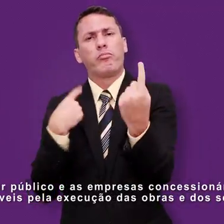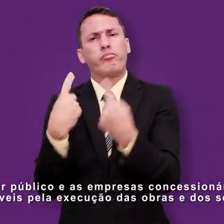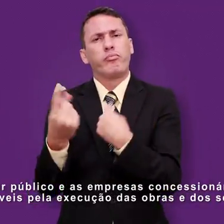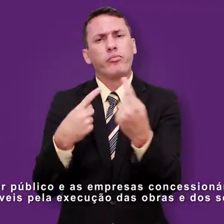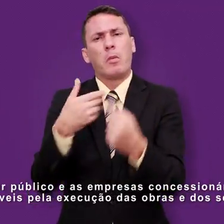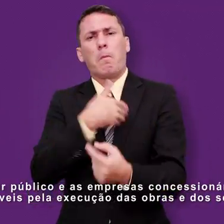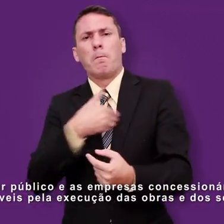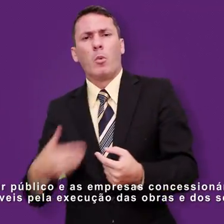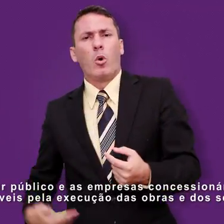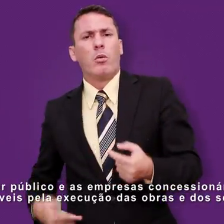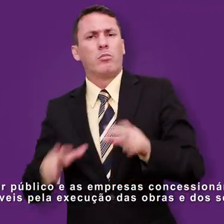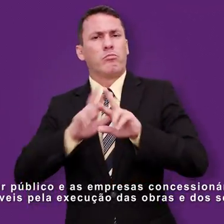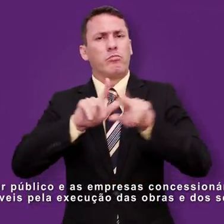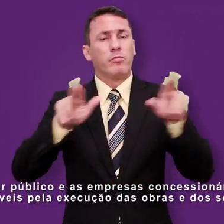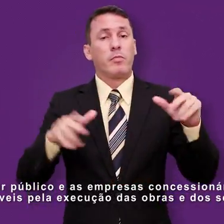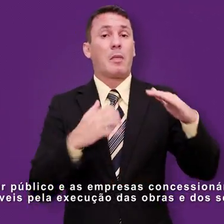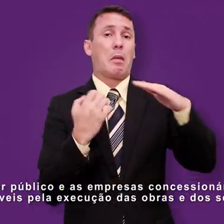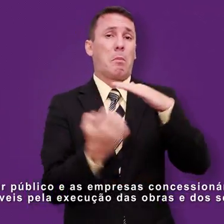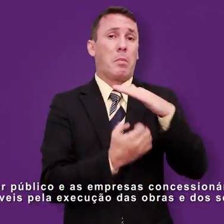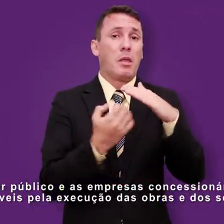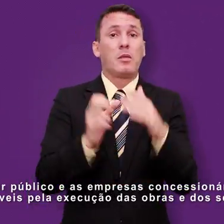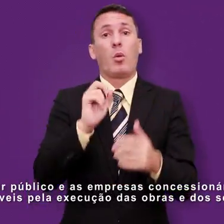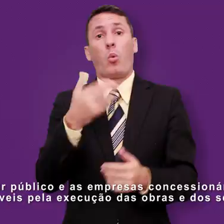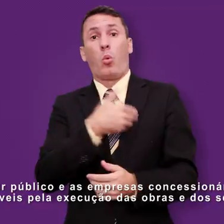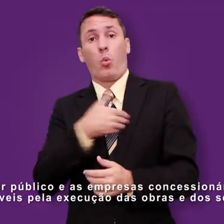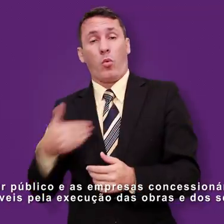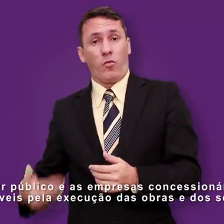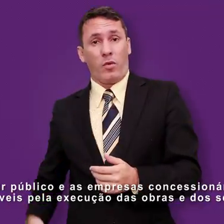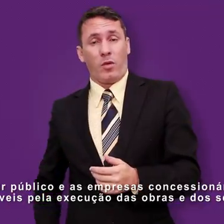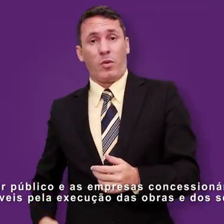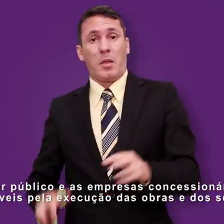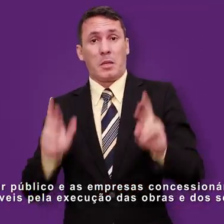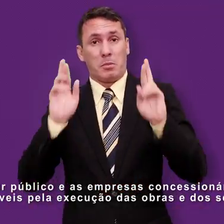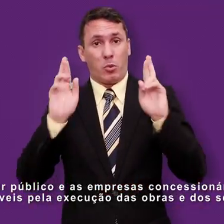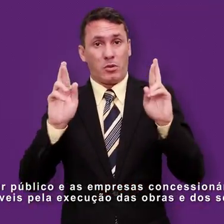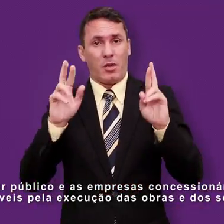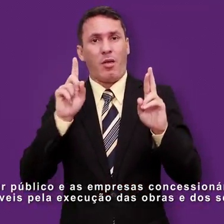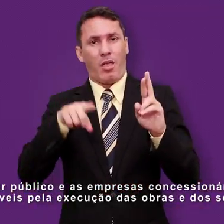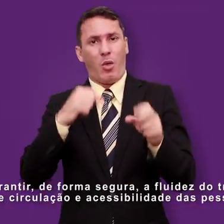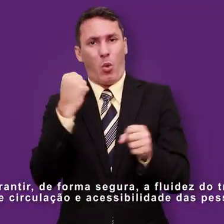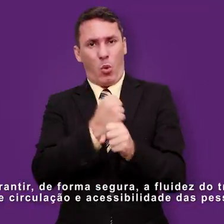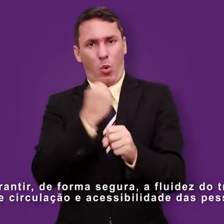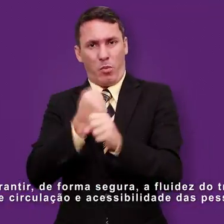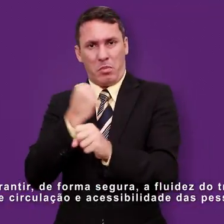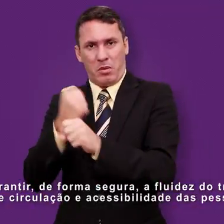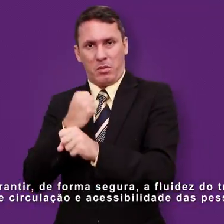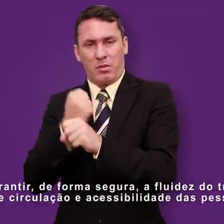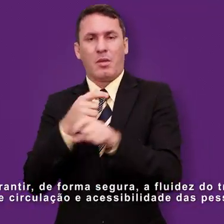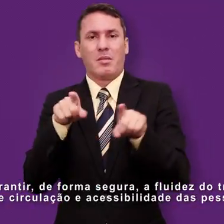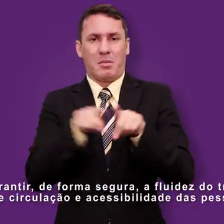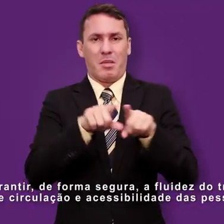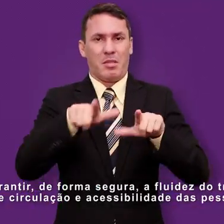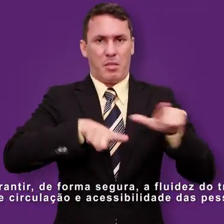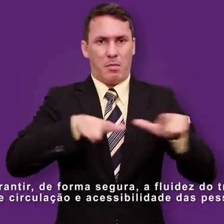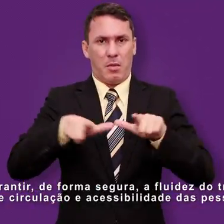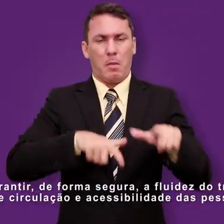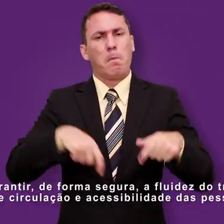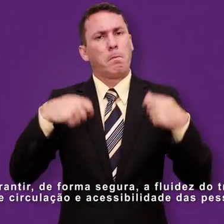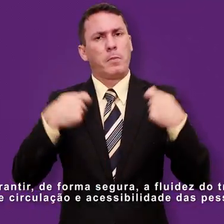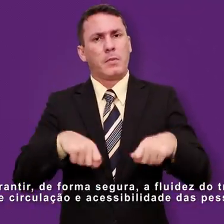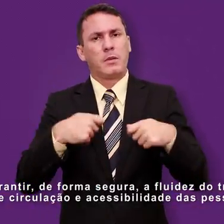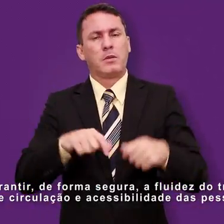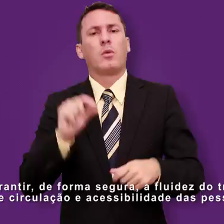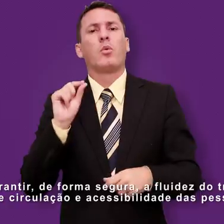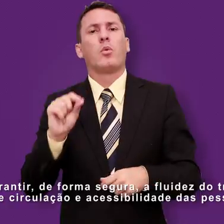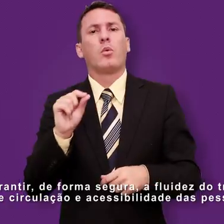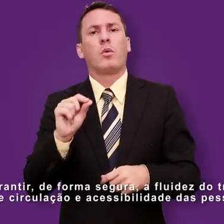as empresas concessionárias responsáveis pela execução das obras e dos serviços devem garantir, de forma